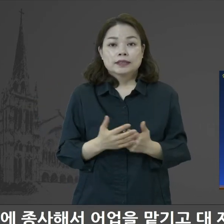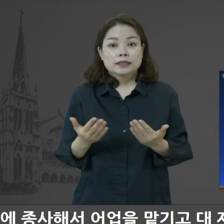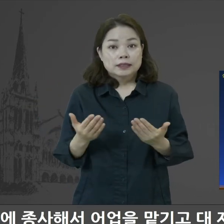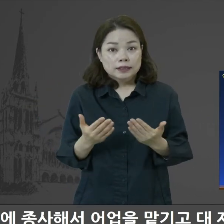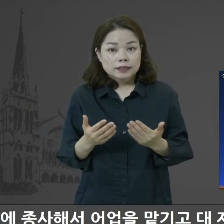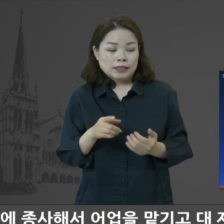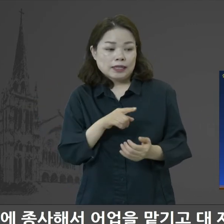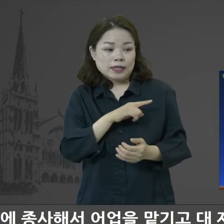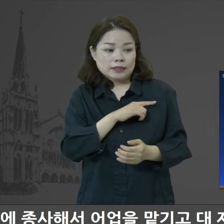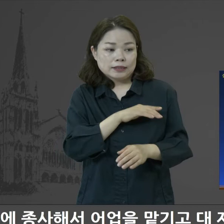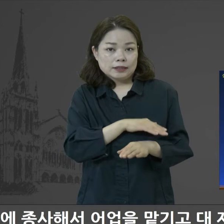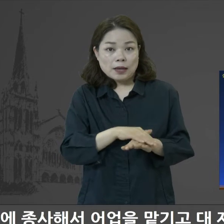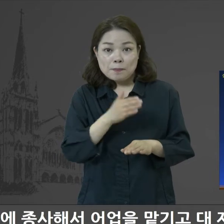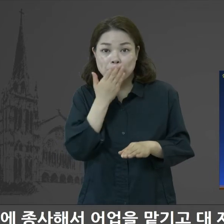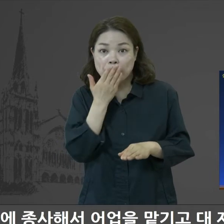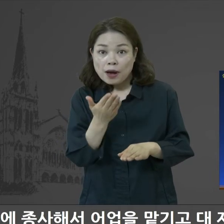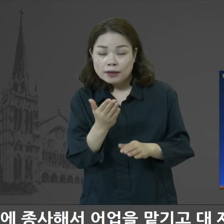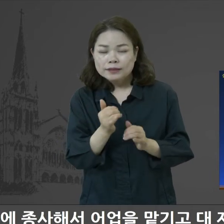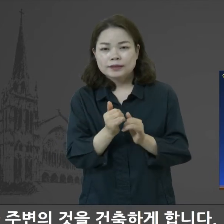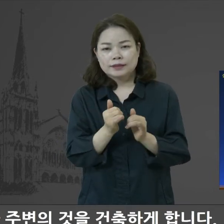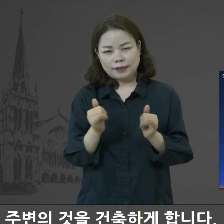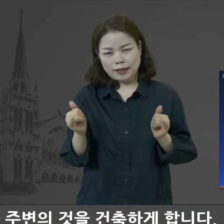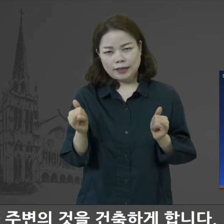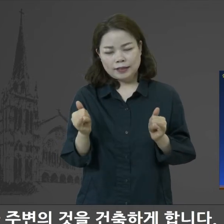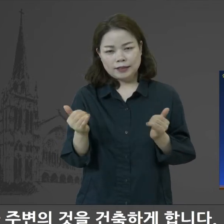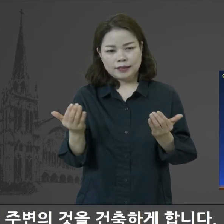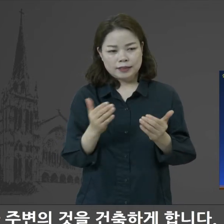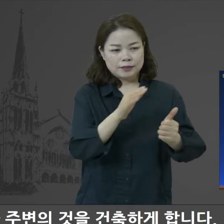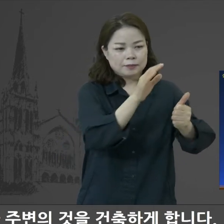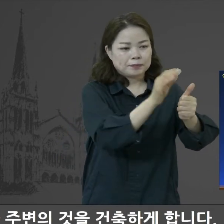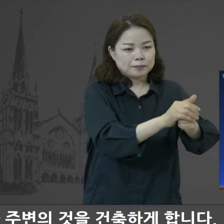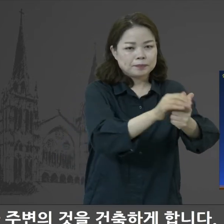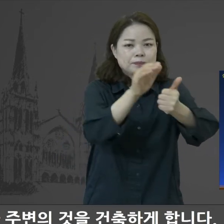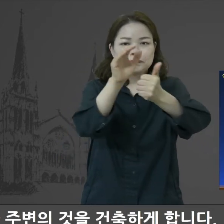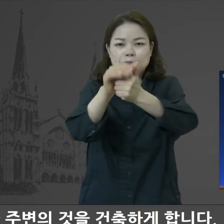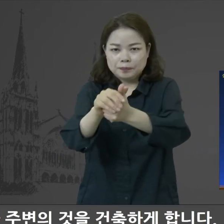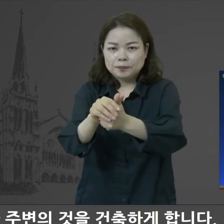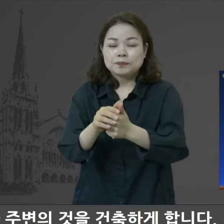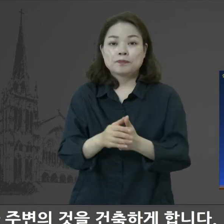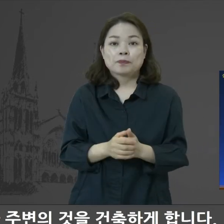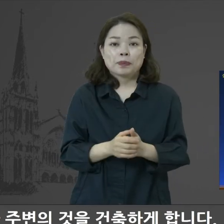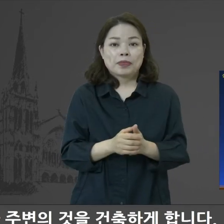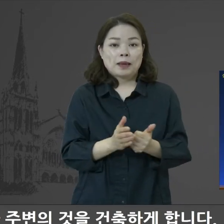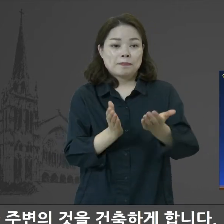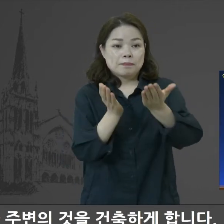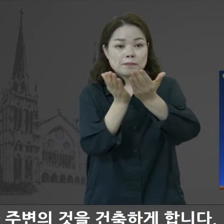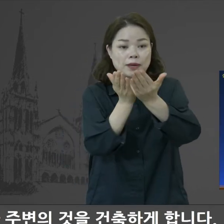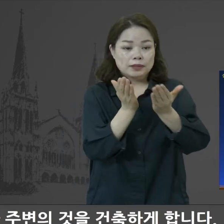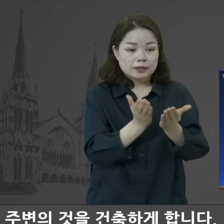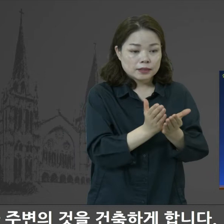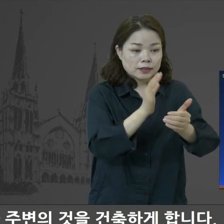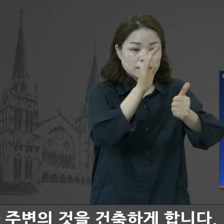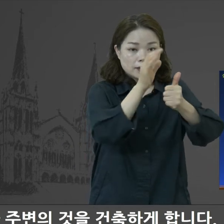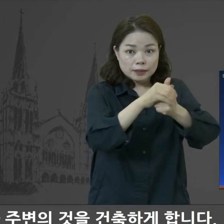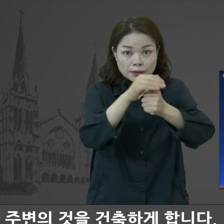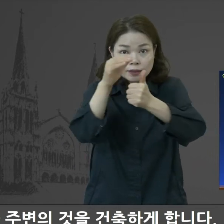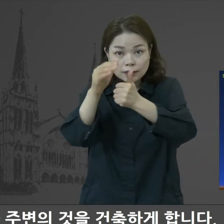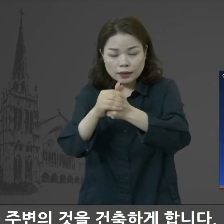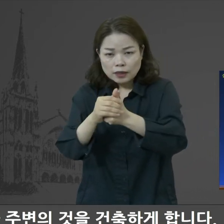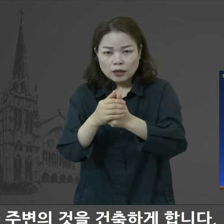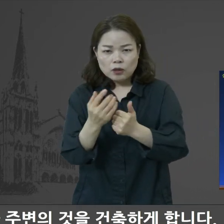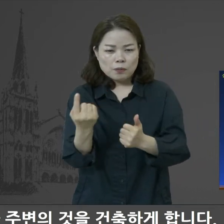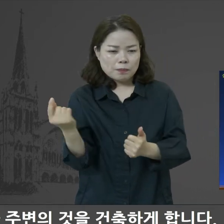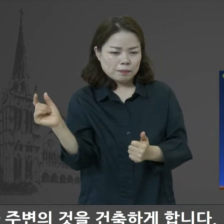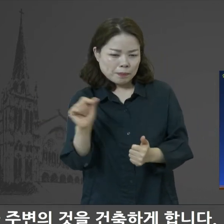일을 가장 잘 할 수 있는 사람에게 이 일을 맡겼다라는 것, 그리고 이 일을 보다